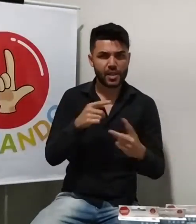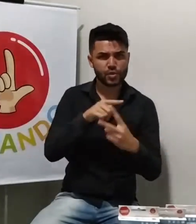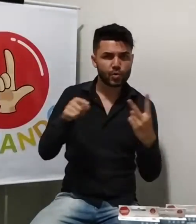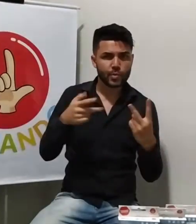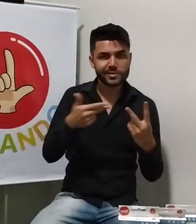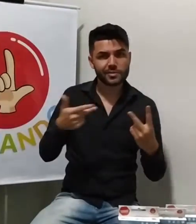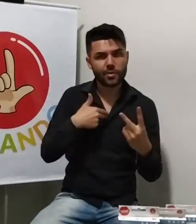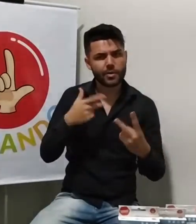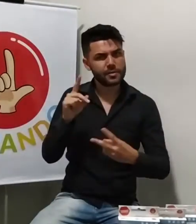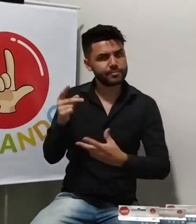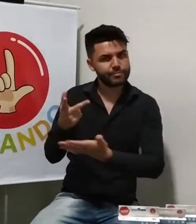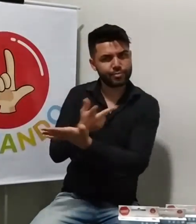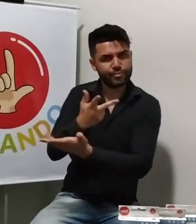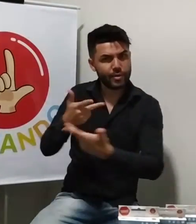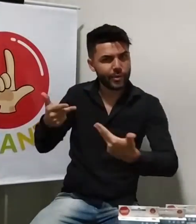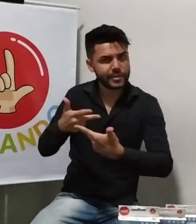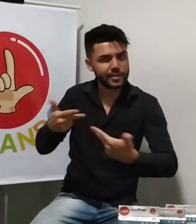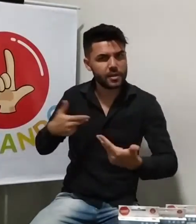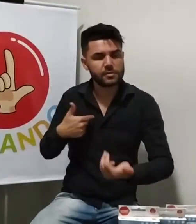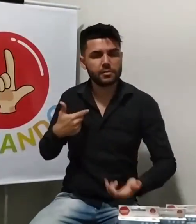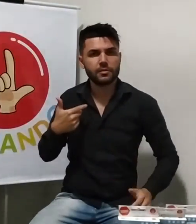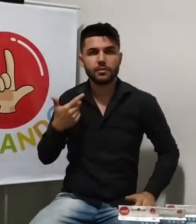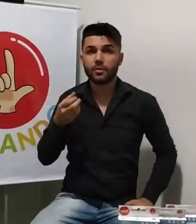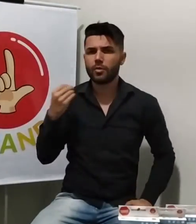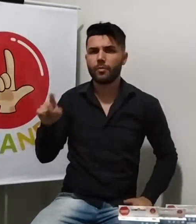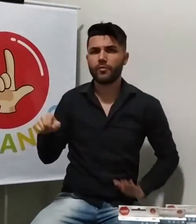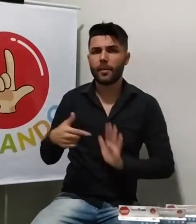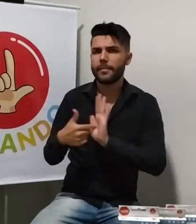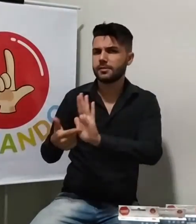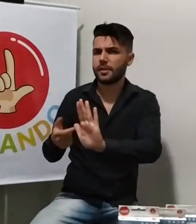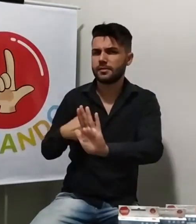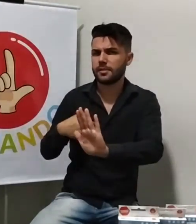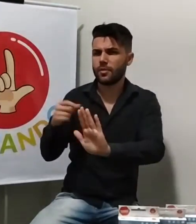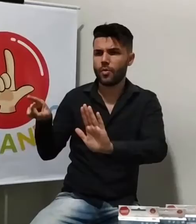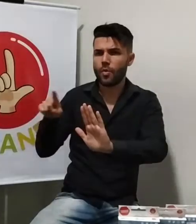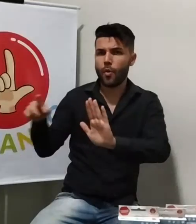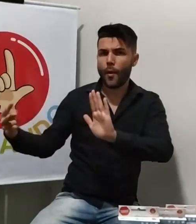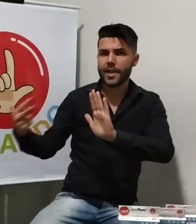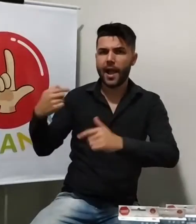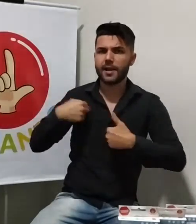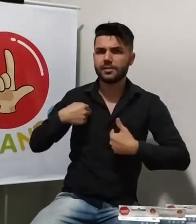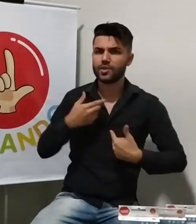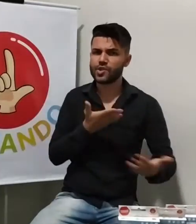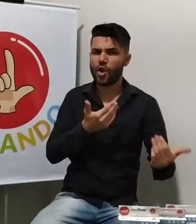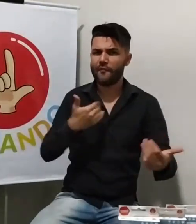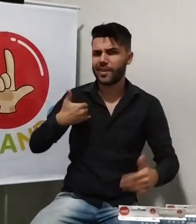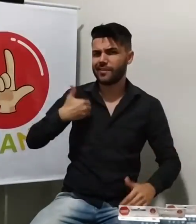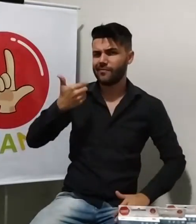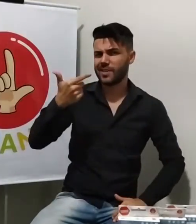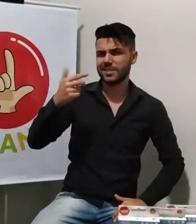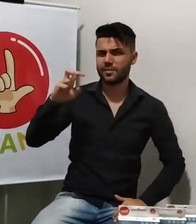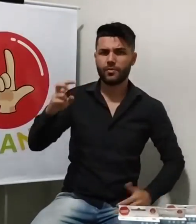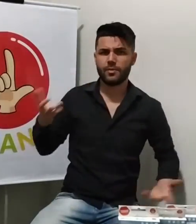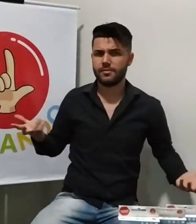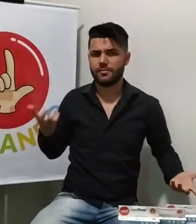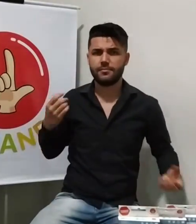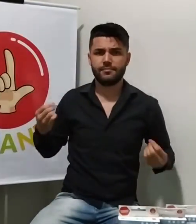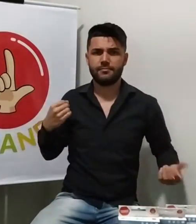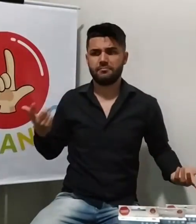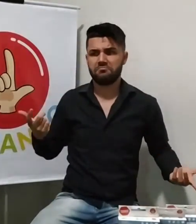né? A gente, então, gastou todo o nosso dinheiro de joguinho, pra você ter ideia. O dinheiro do fundo ia cair, tipo, em novembro de 2008. Em outubro, a gente não